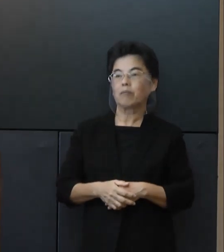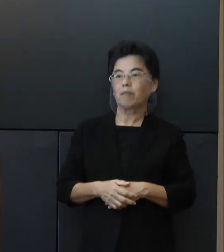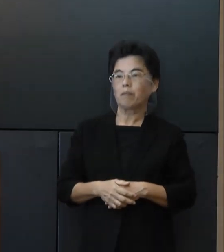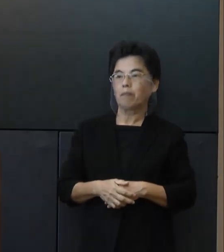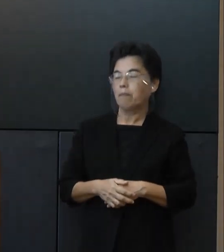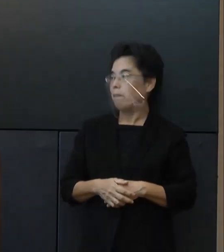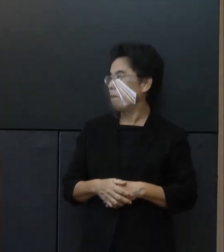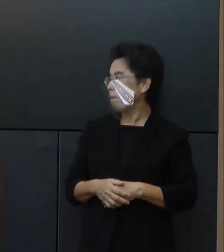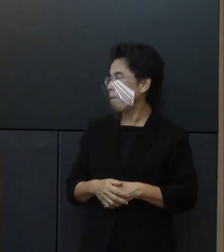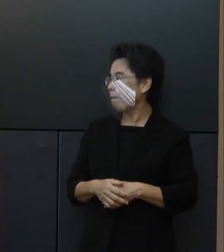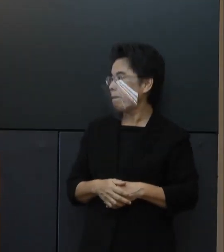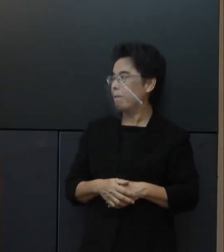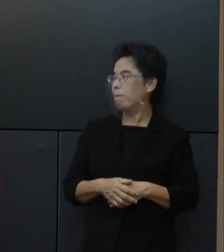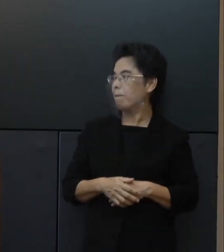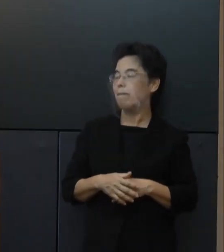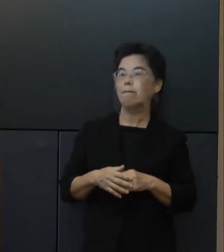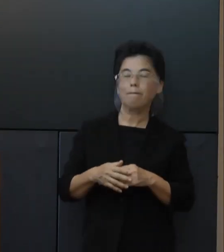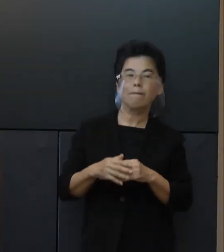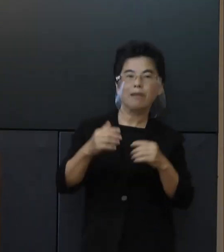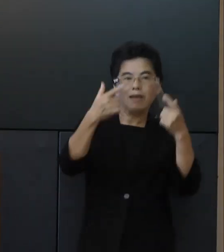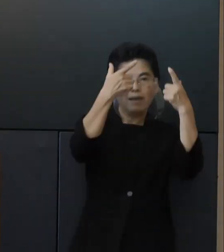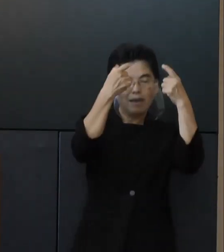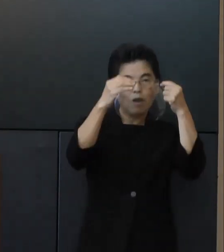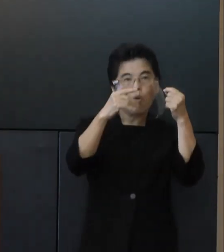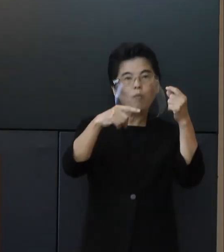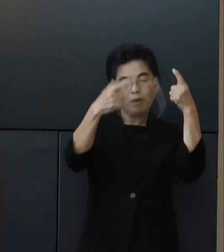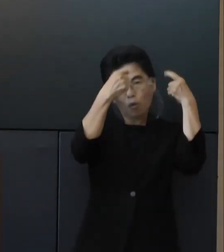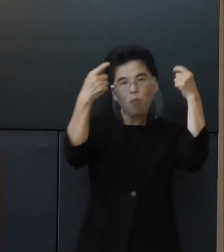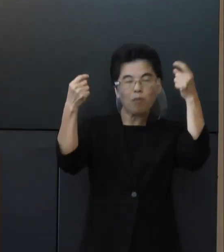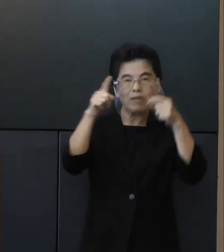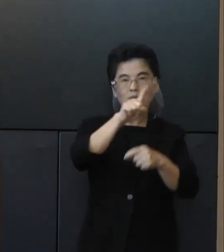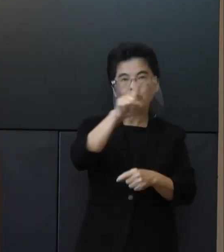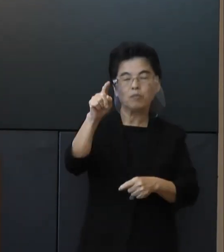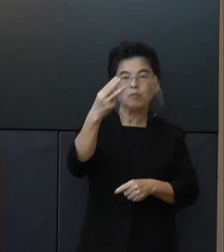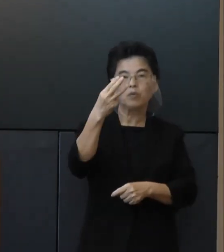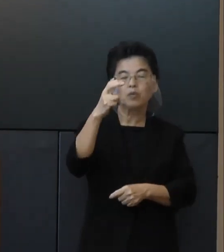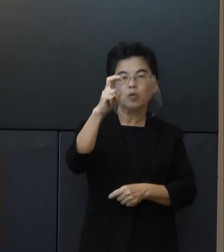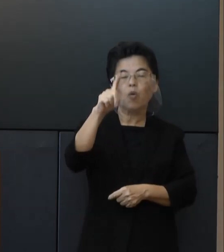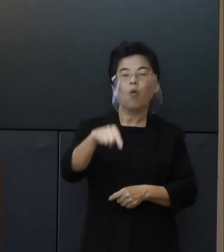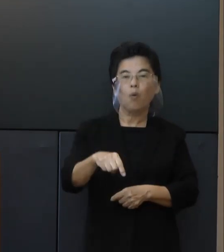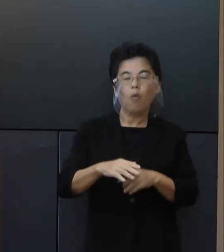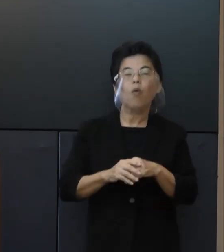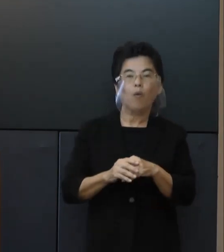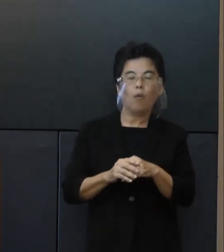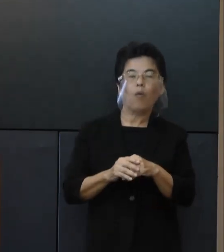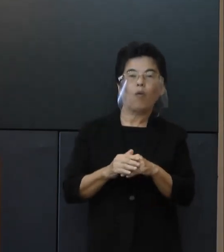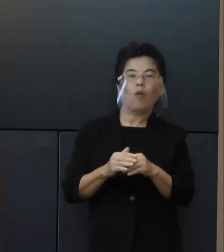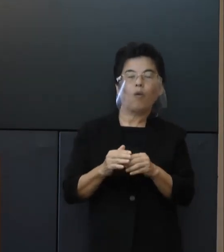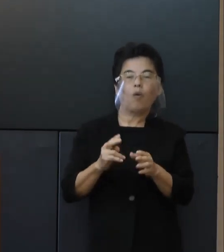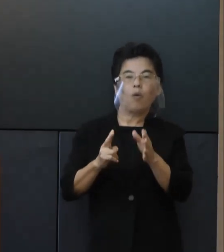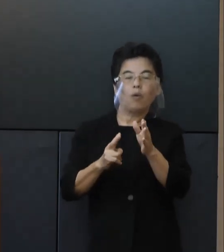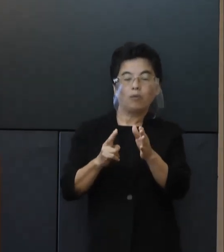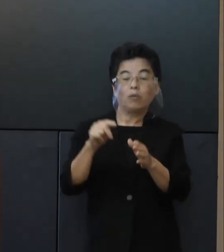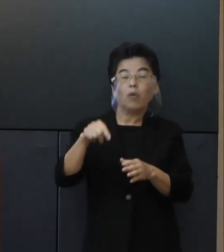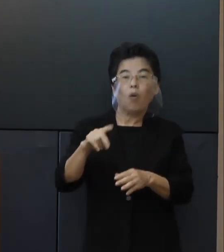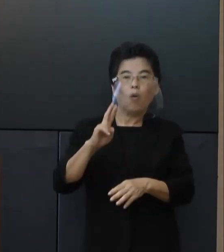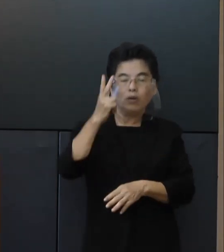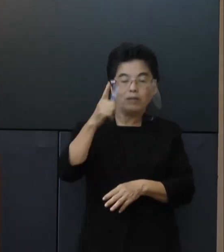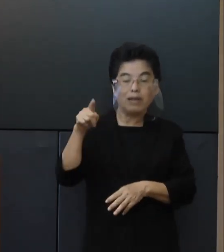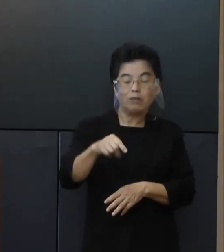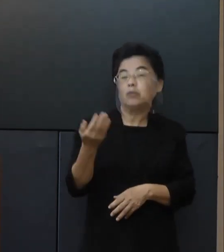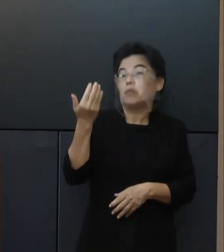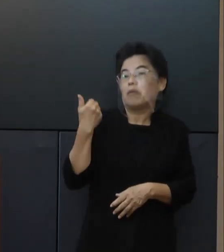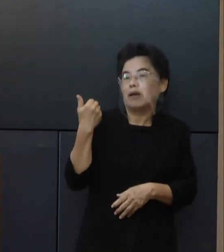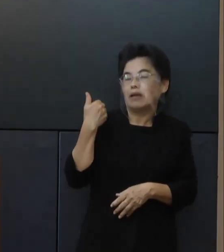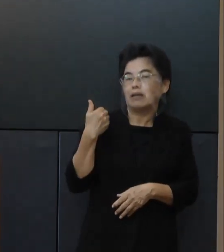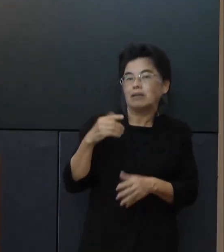い、沖縄観光コンベンションビューローの前田と使います。旅前の情報発信につきましては、す